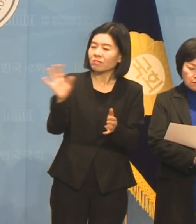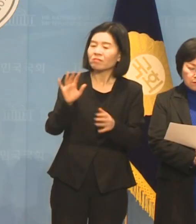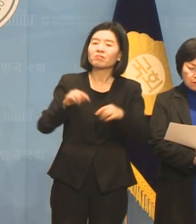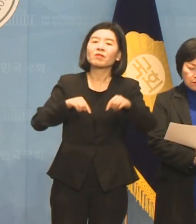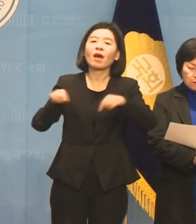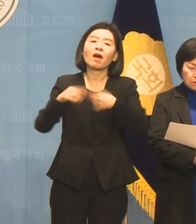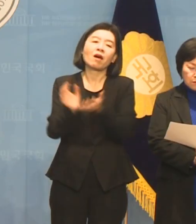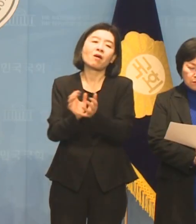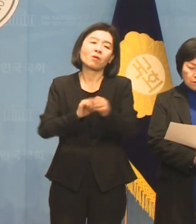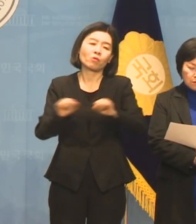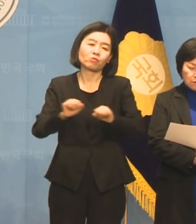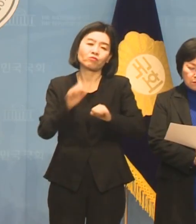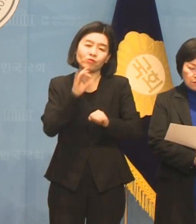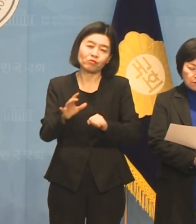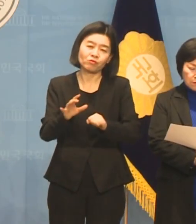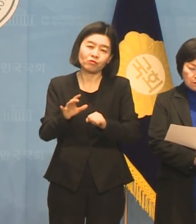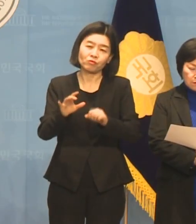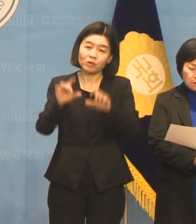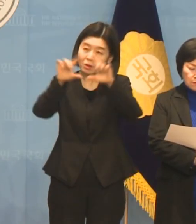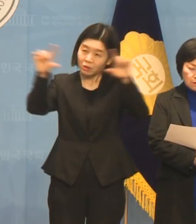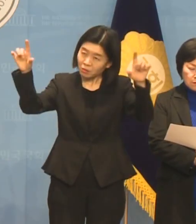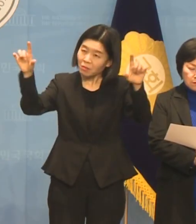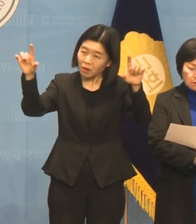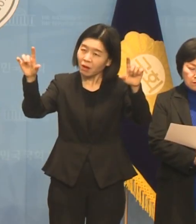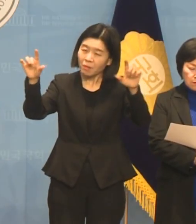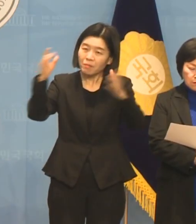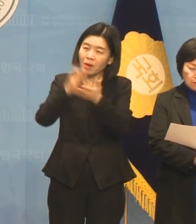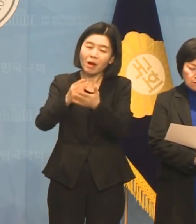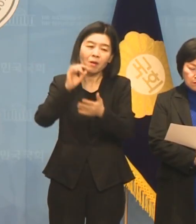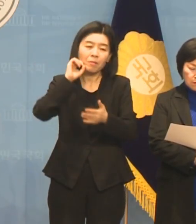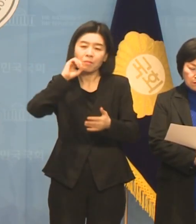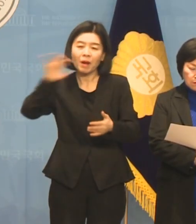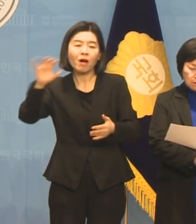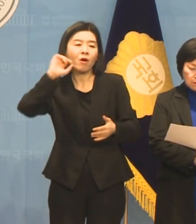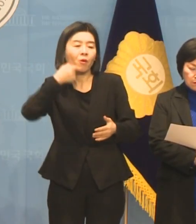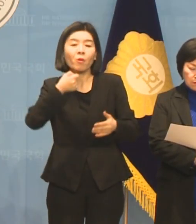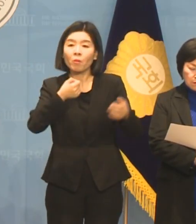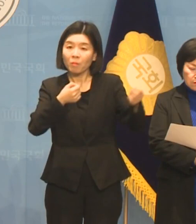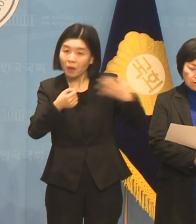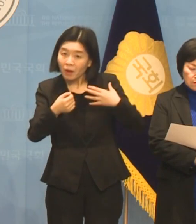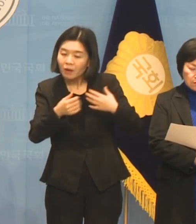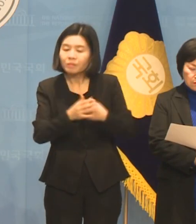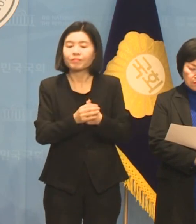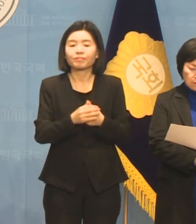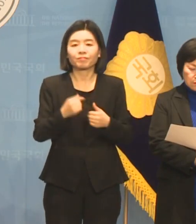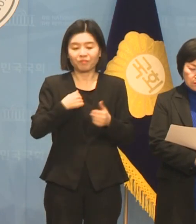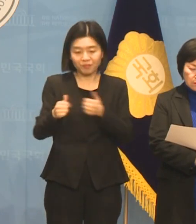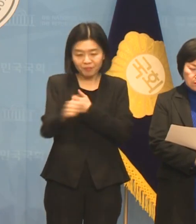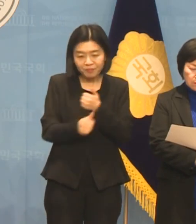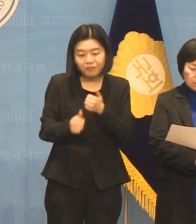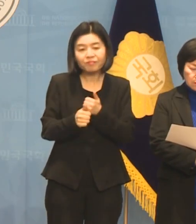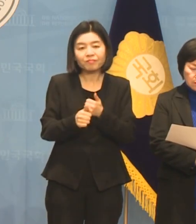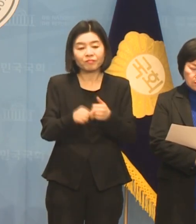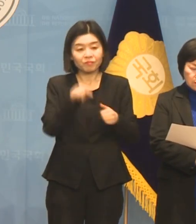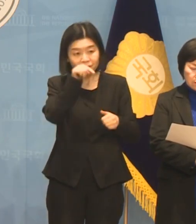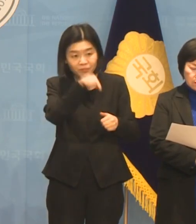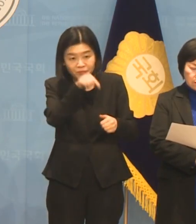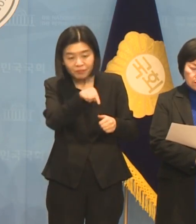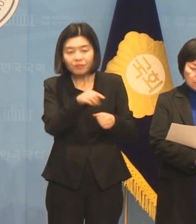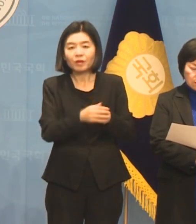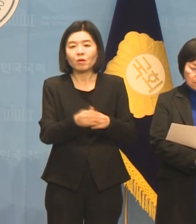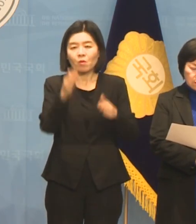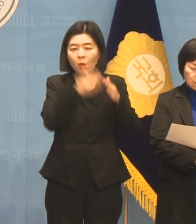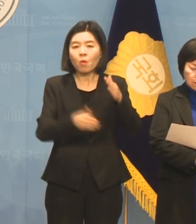활동 현수막으로 제재가 어렵다는 입장을 밝혔습니다. 이에 국민소통위원회는 선관위의 기조 변경을